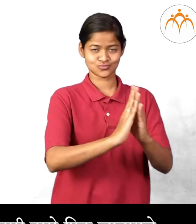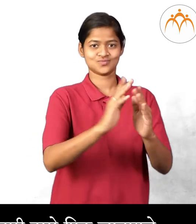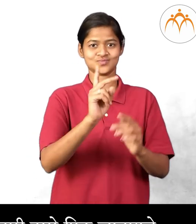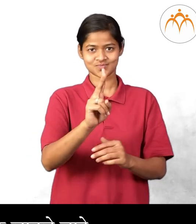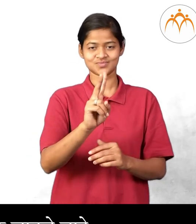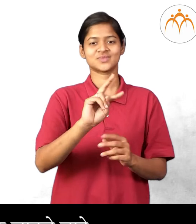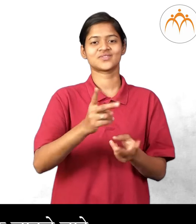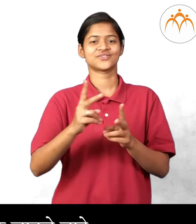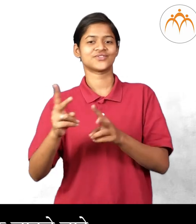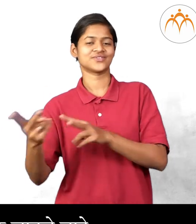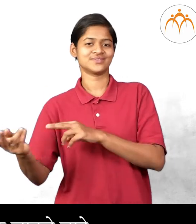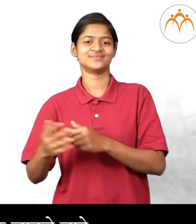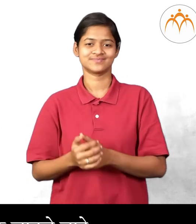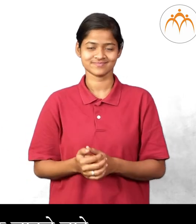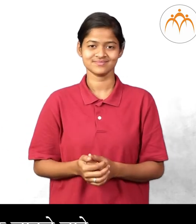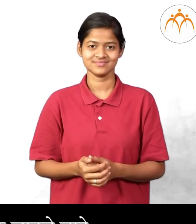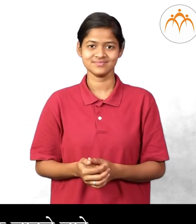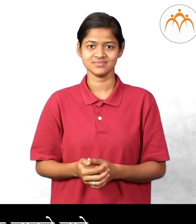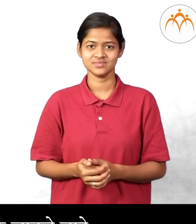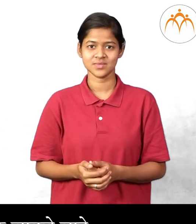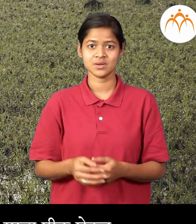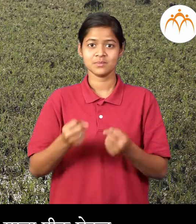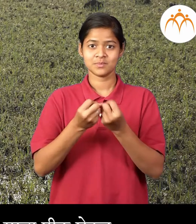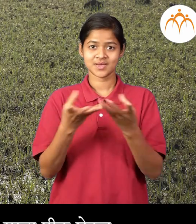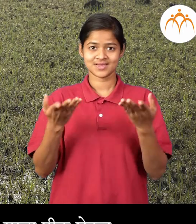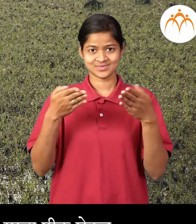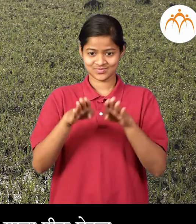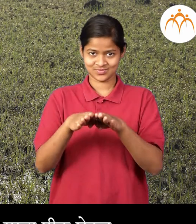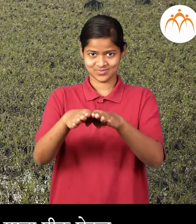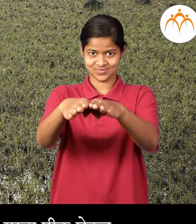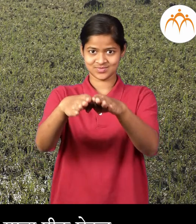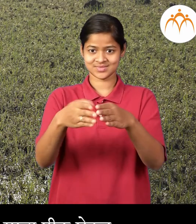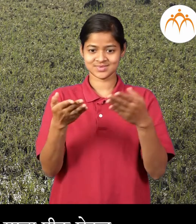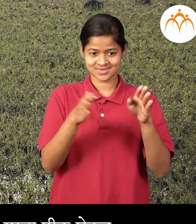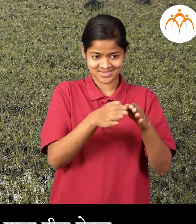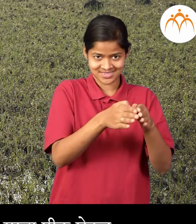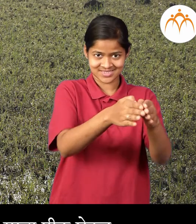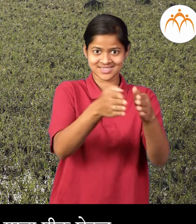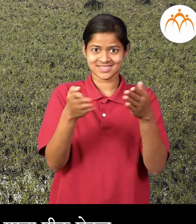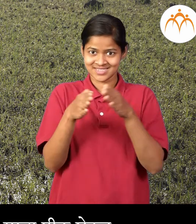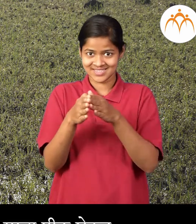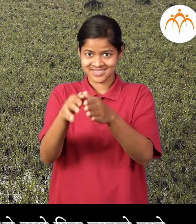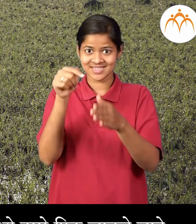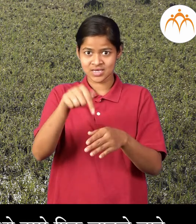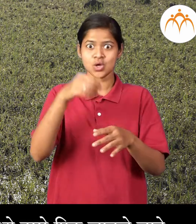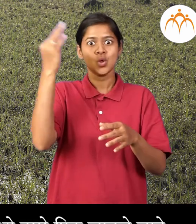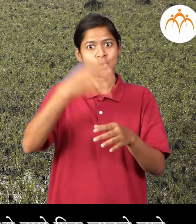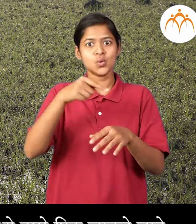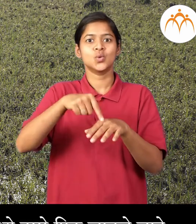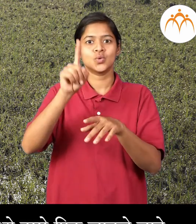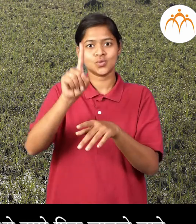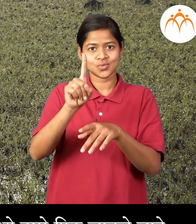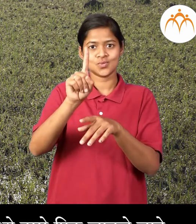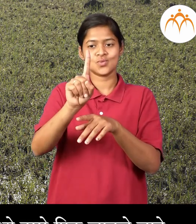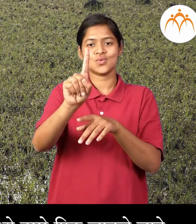असे एकाड एक पीक लावला जाता वरेजदा वरजा वाफ्यान मदे मुख्य पीक जissements त्यान्चा मदल्या